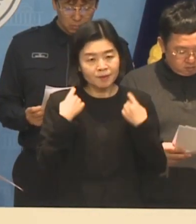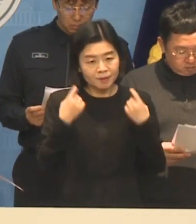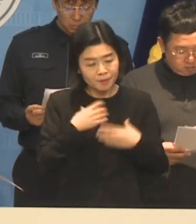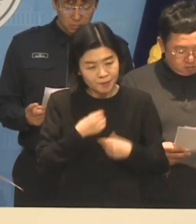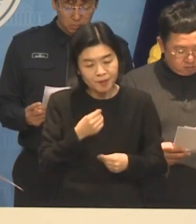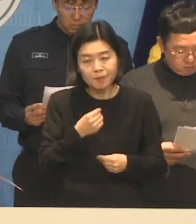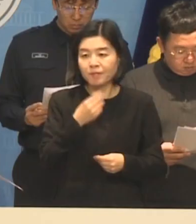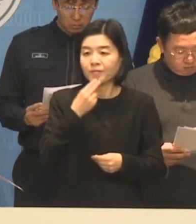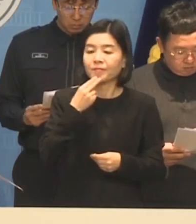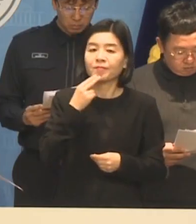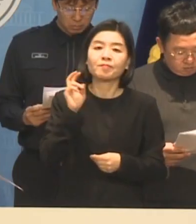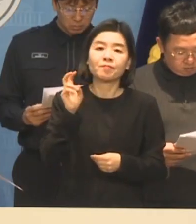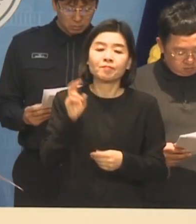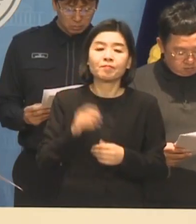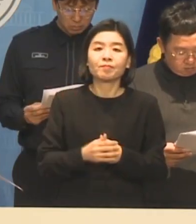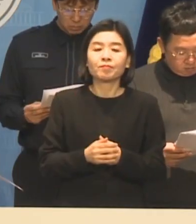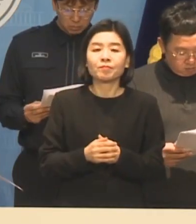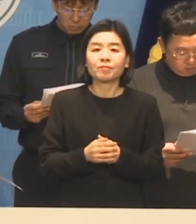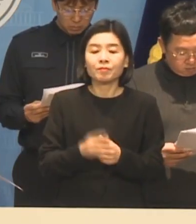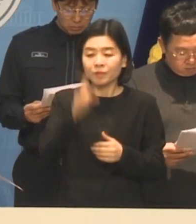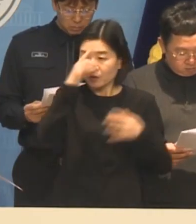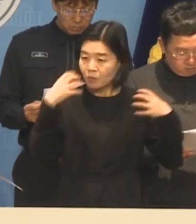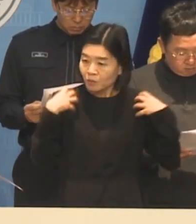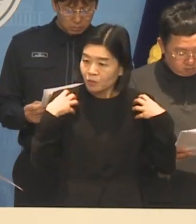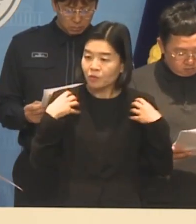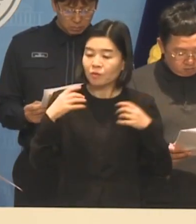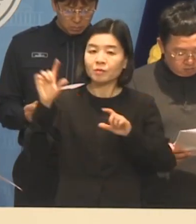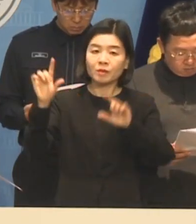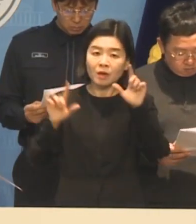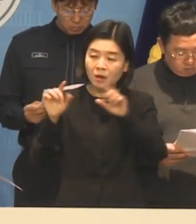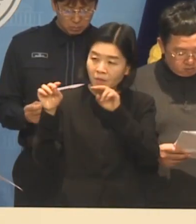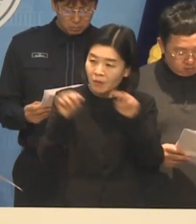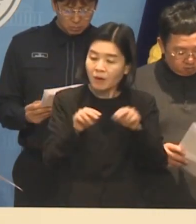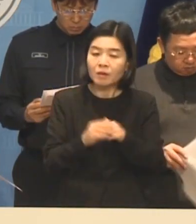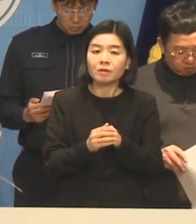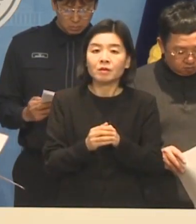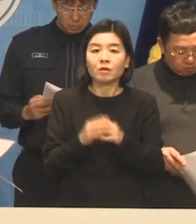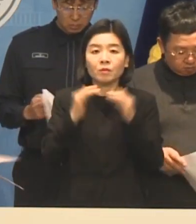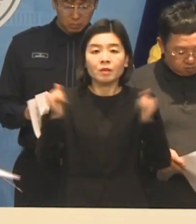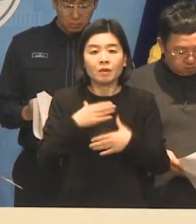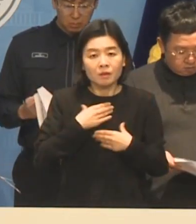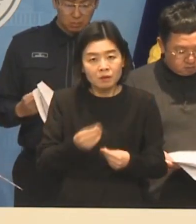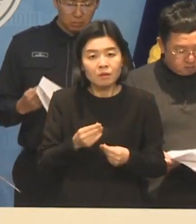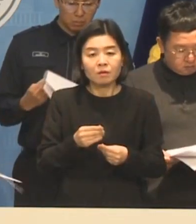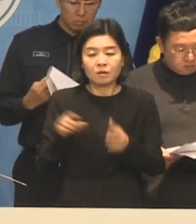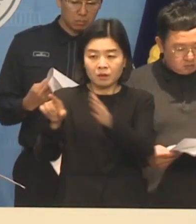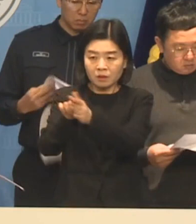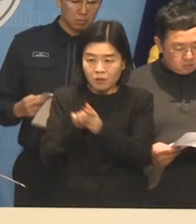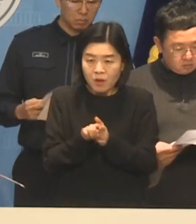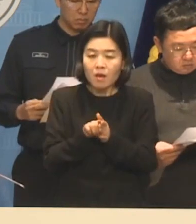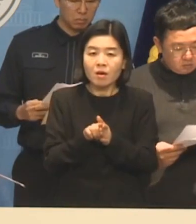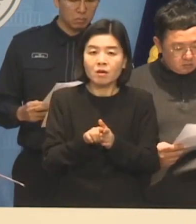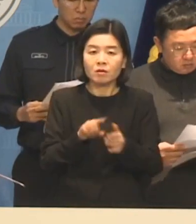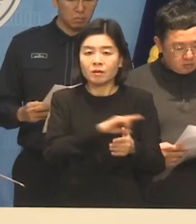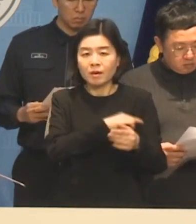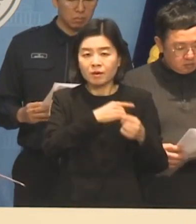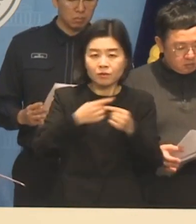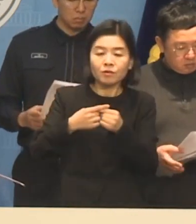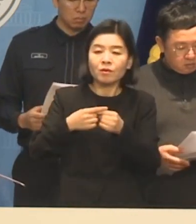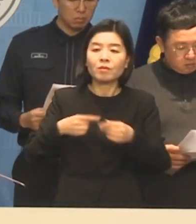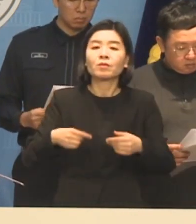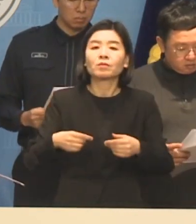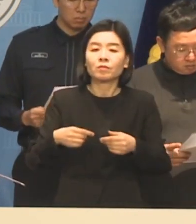정부는 현 상황을 직시하고 국민의 안전과 신뢰를 최우선으로 고려해야